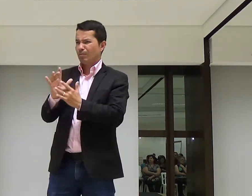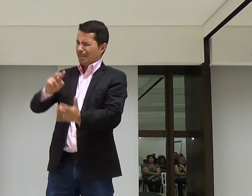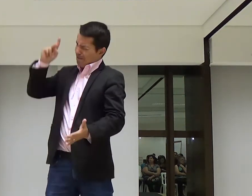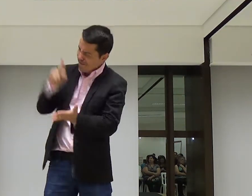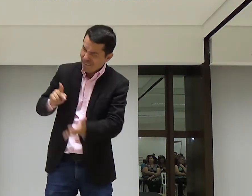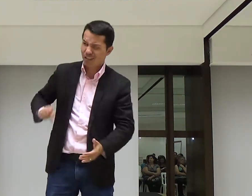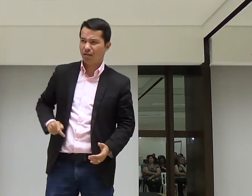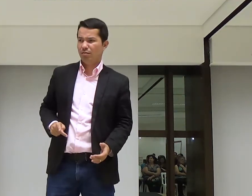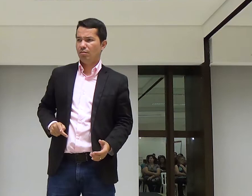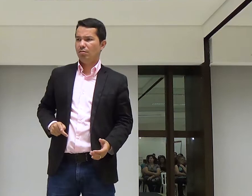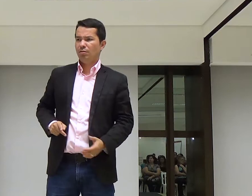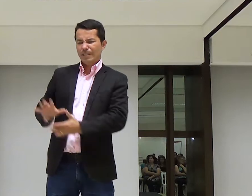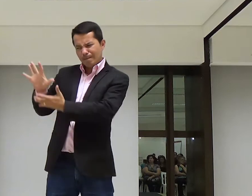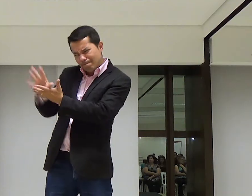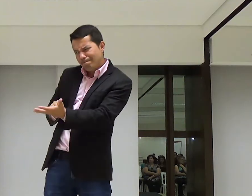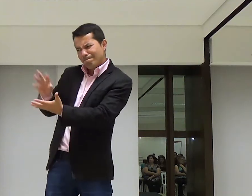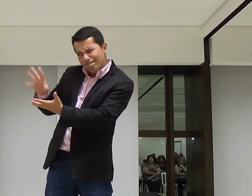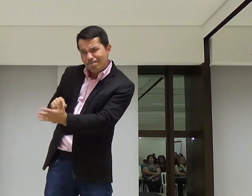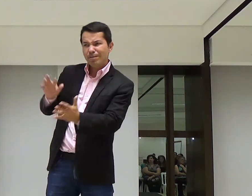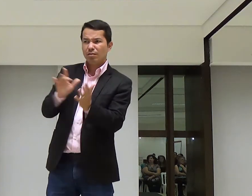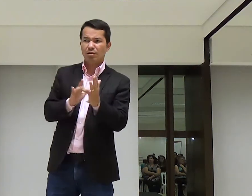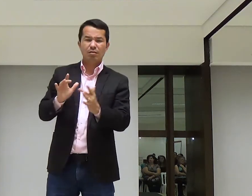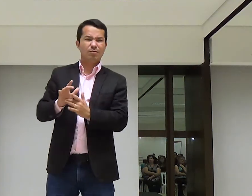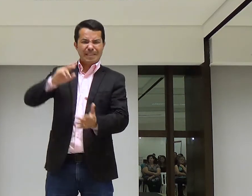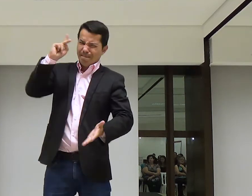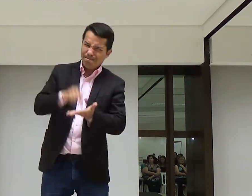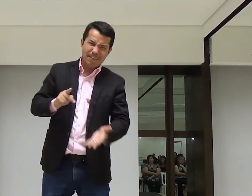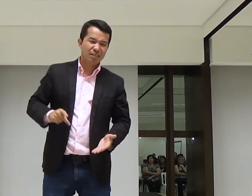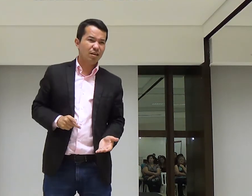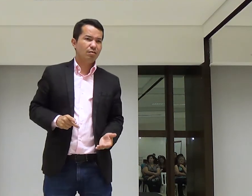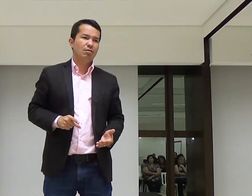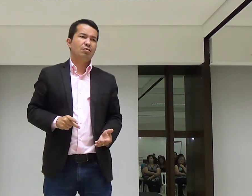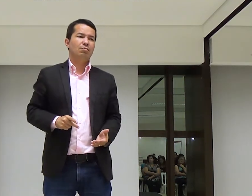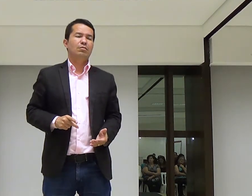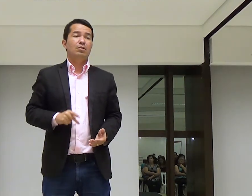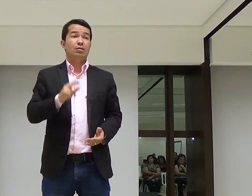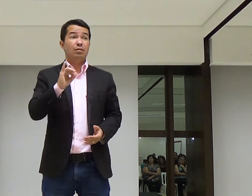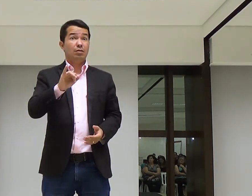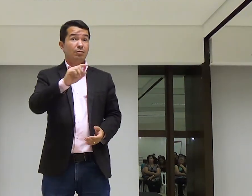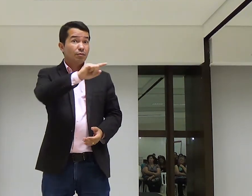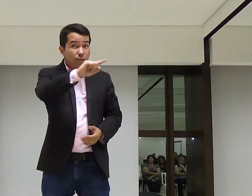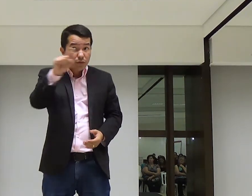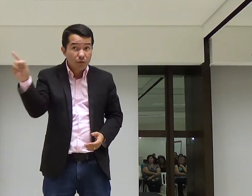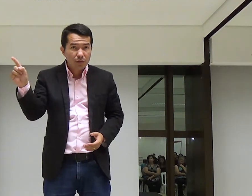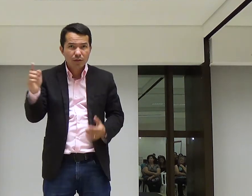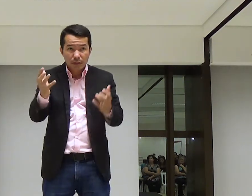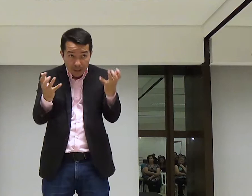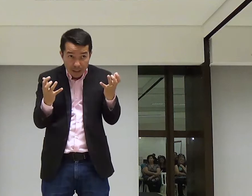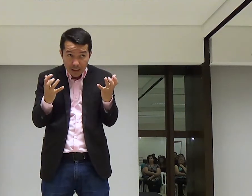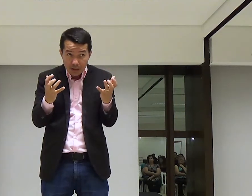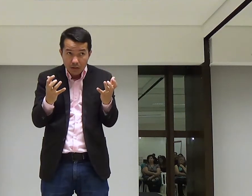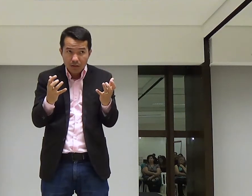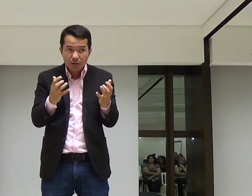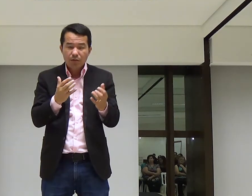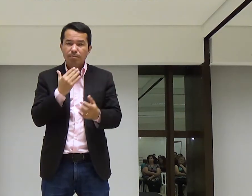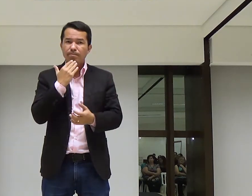que querem de verdade passar a copiar Jesus. Orar por pessoas que realmente querem copiar Jesus. Se